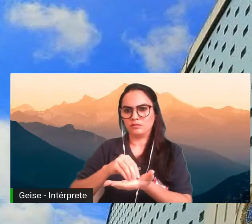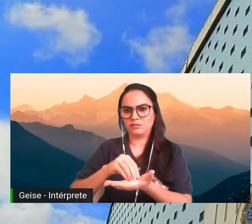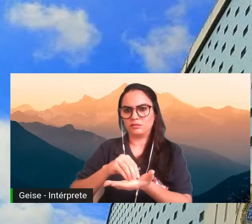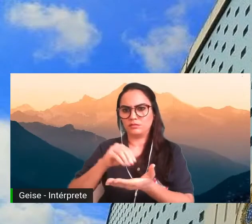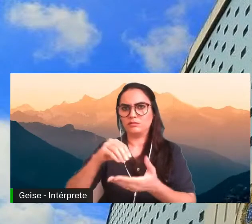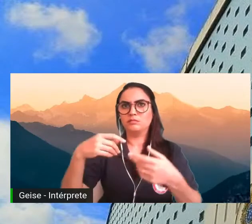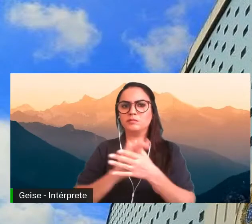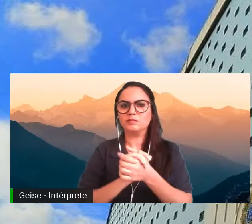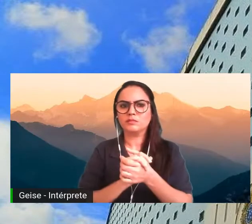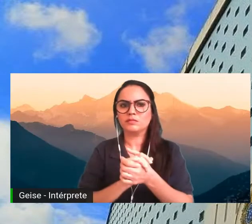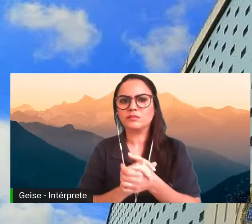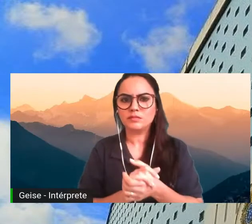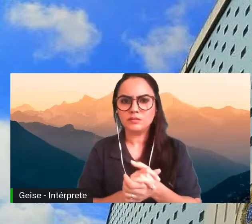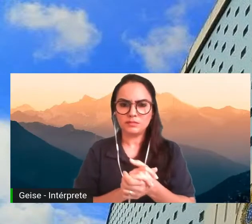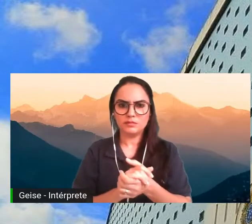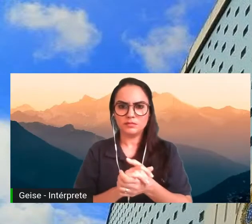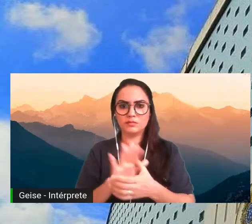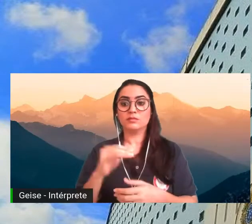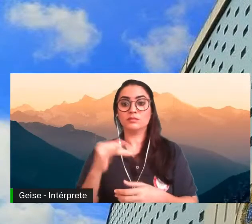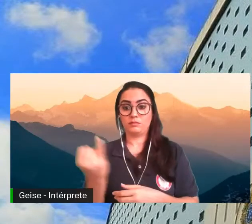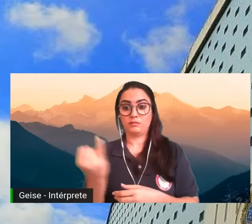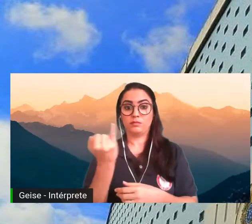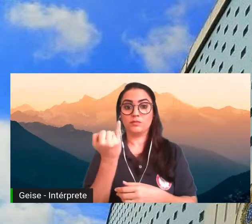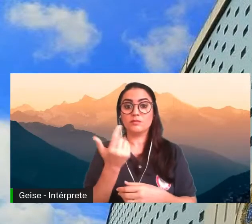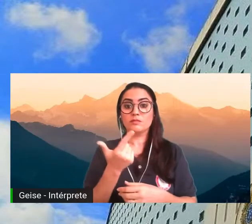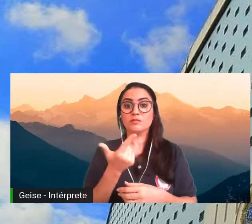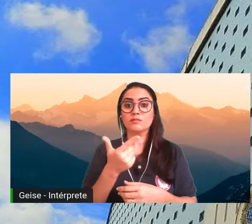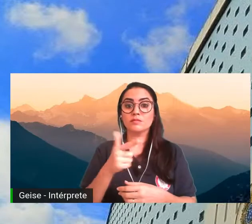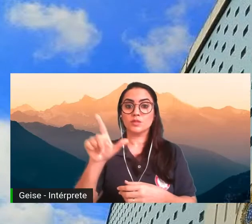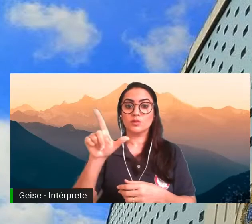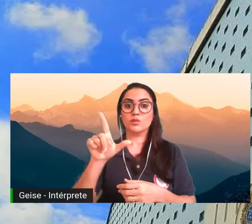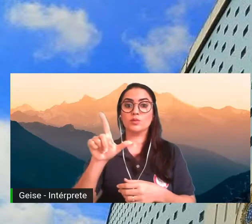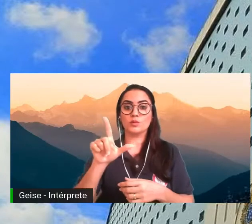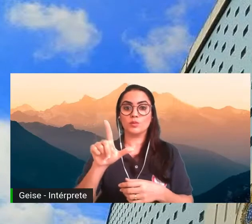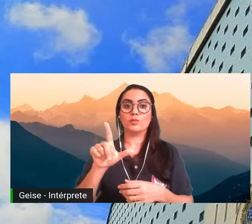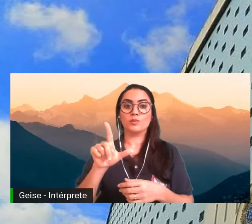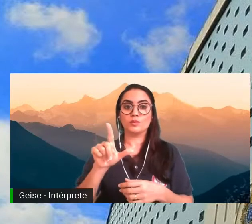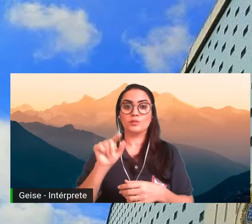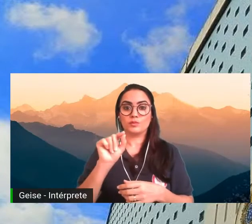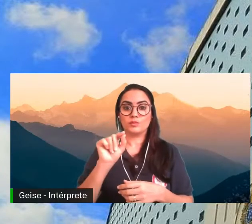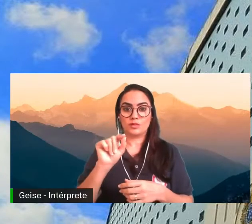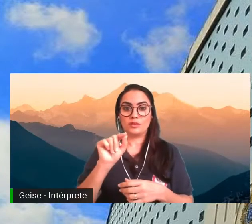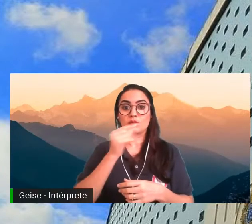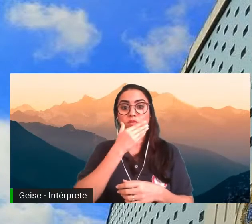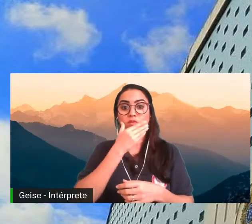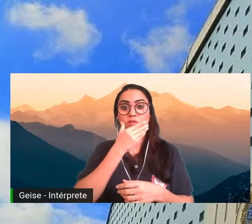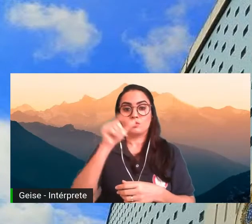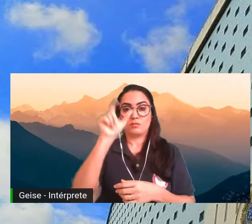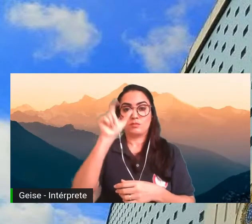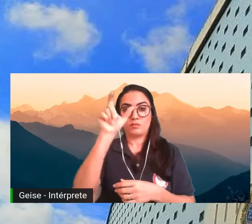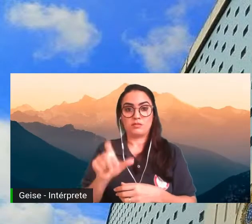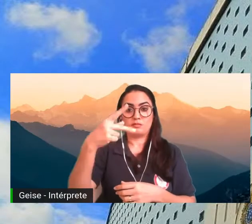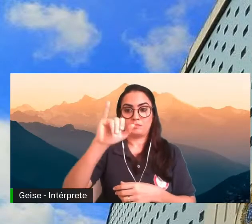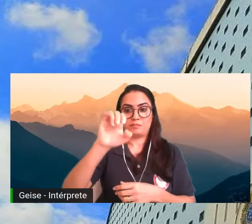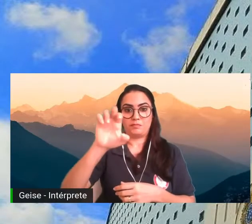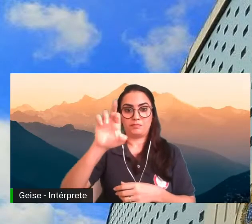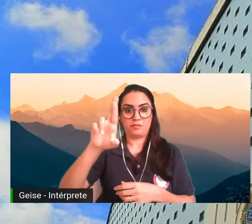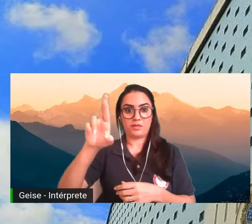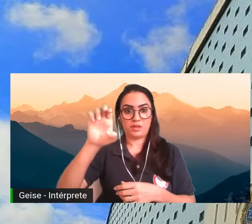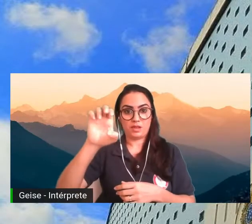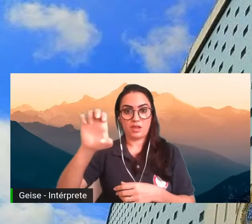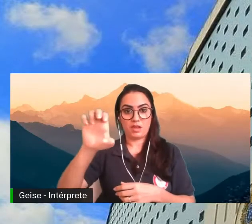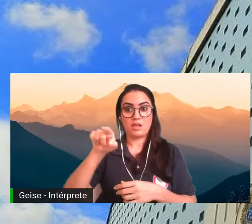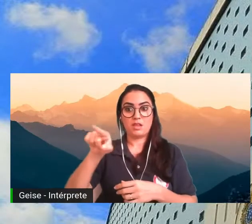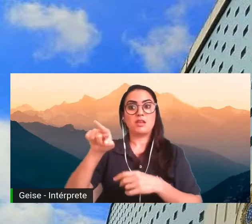é importante outra distinção que é feita por Pierre Naville, é um teórico europeu